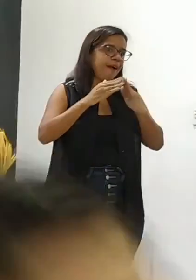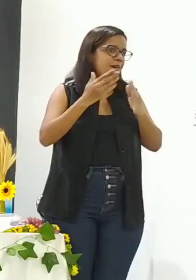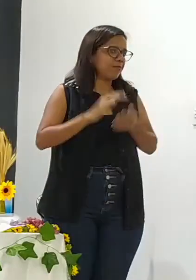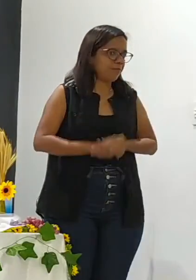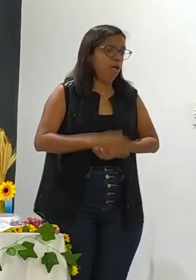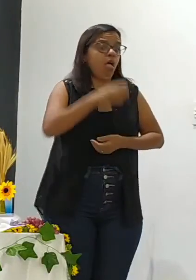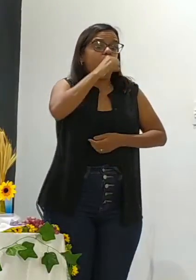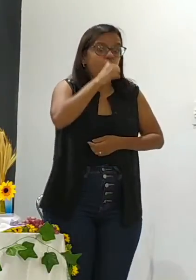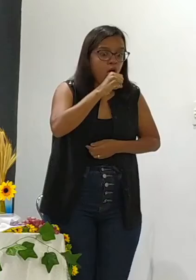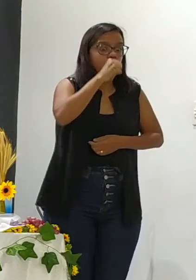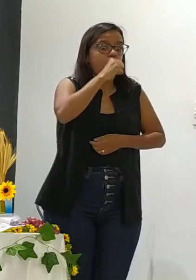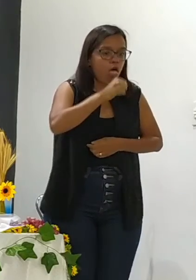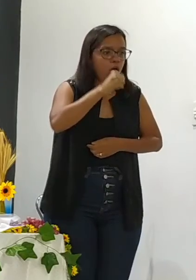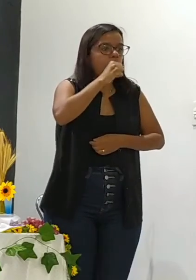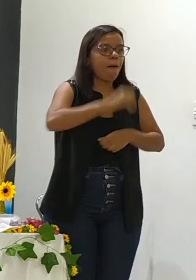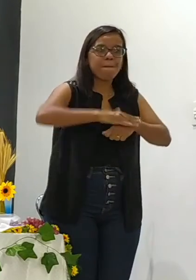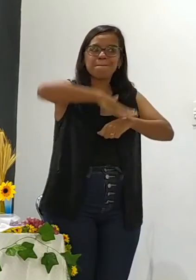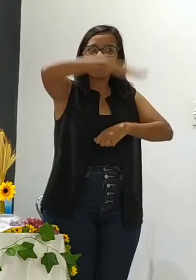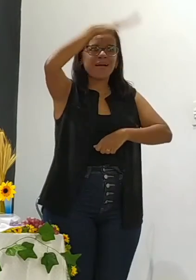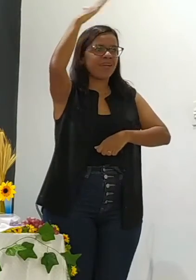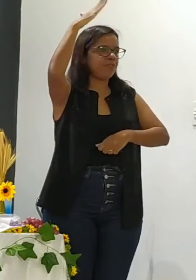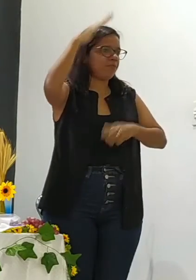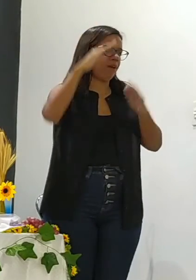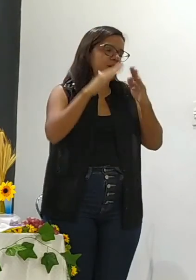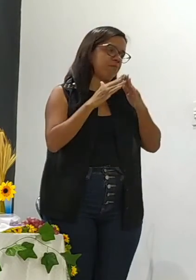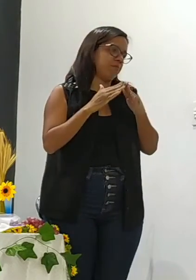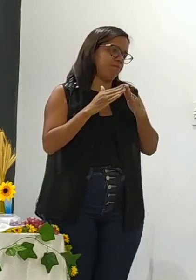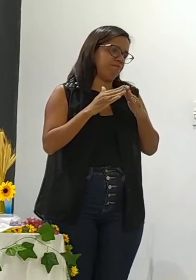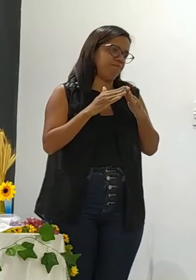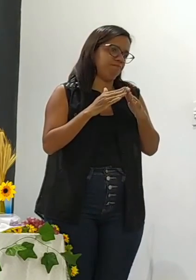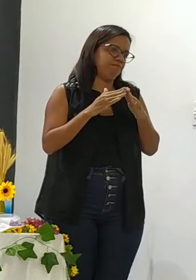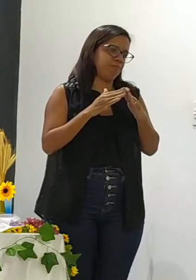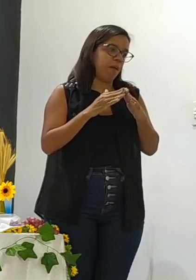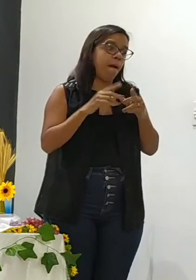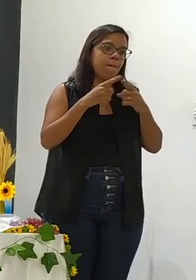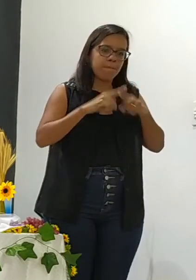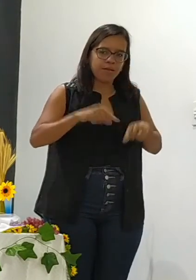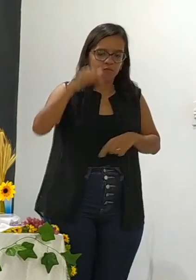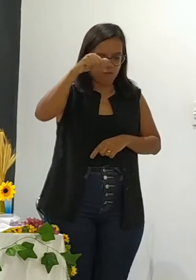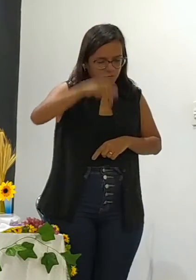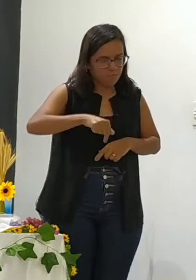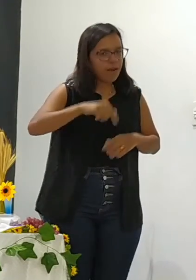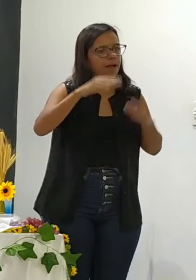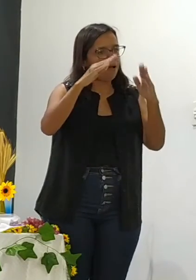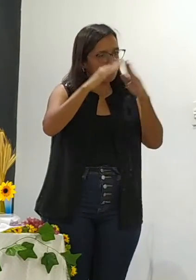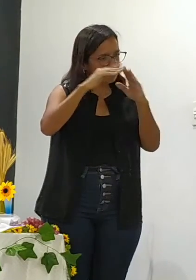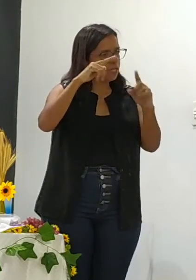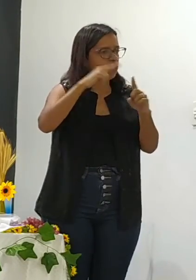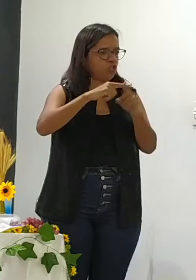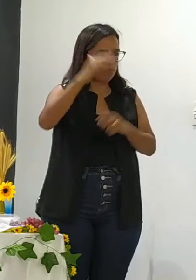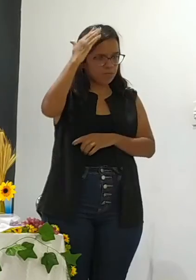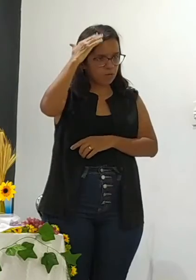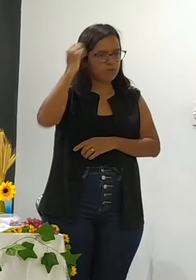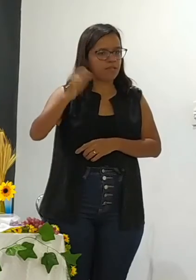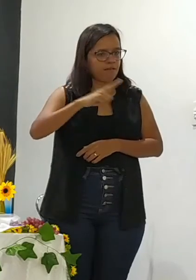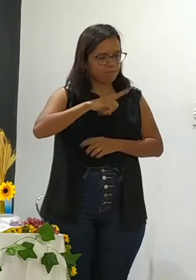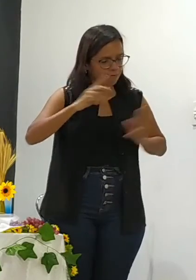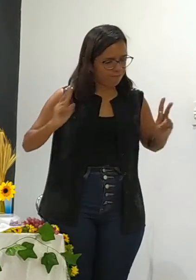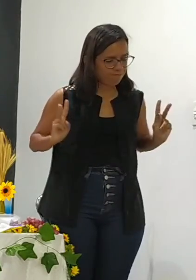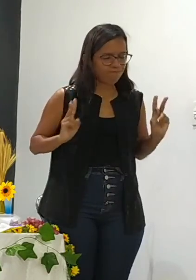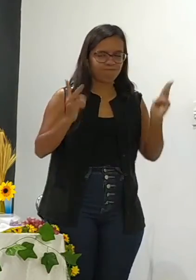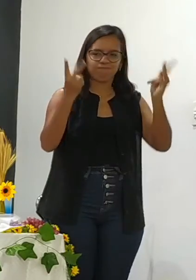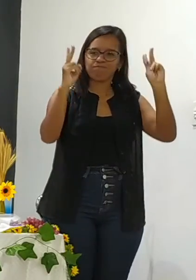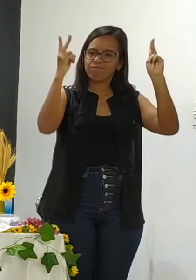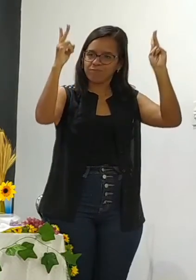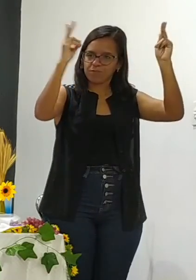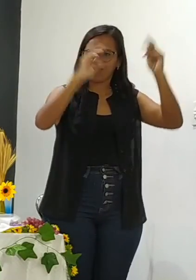Eu ia tossir muito mais do que eu já tossi aqui. Mas eu vim para cá, porque eu sei que aqui tem vitória.